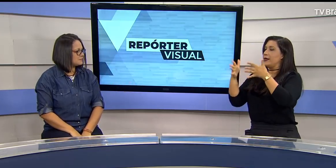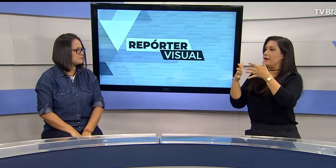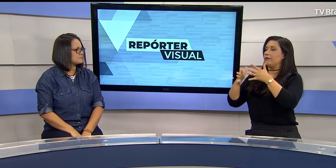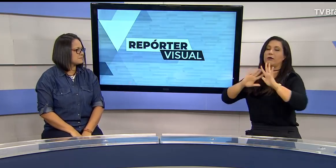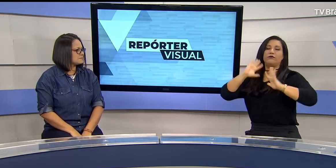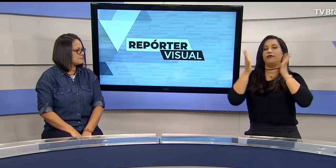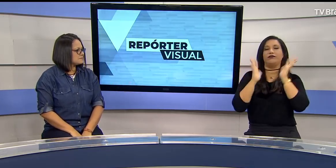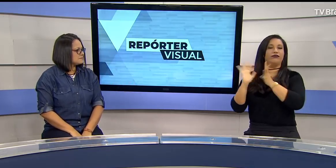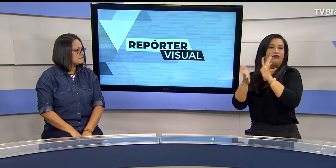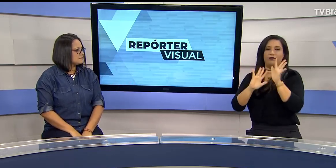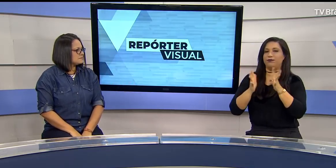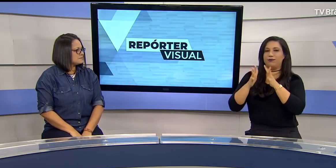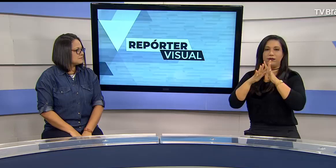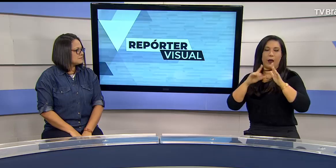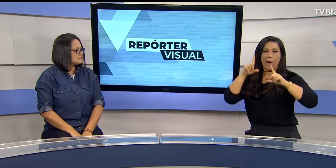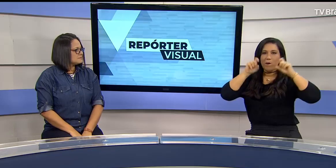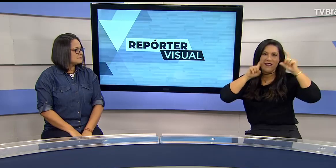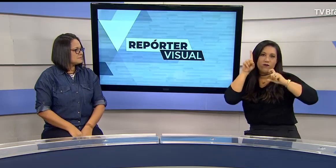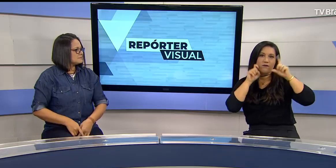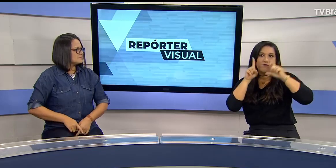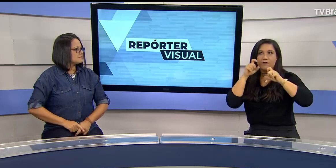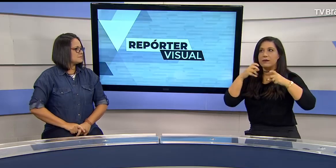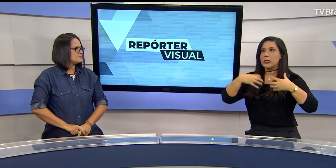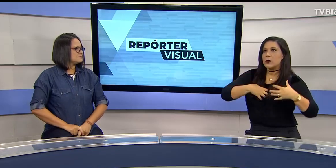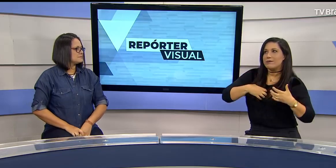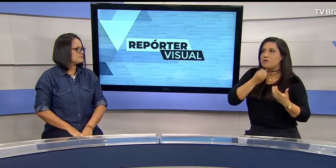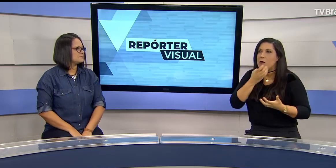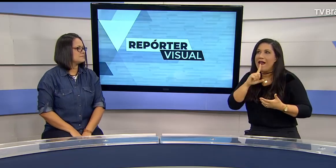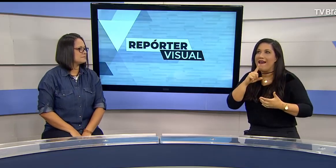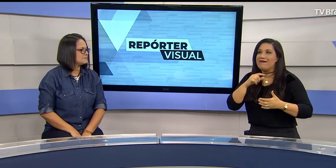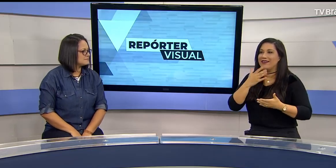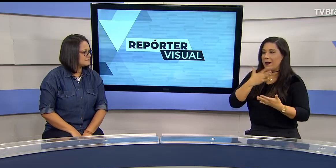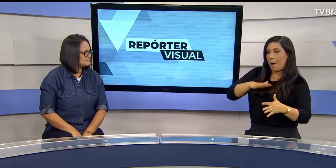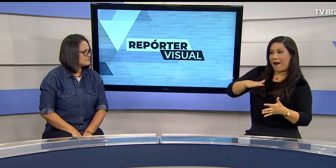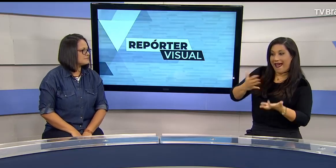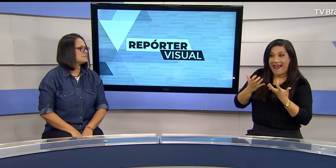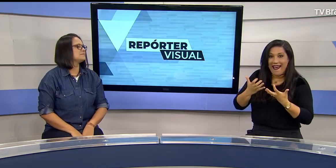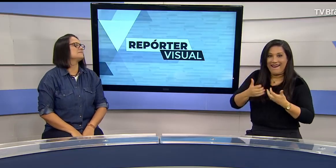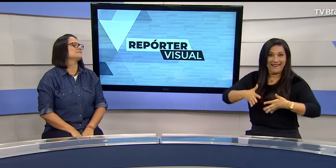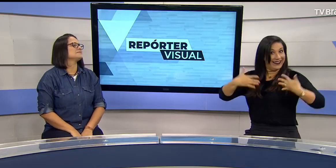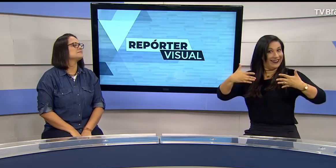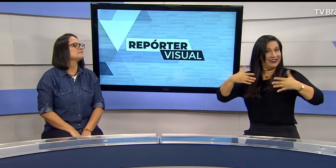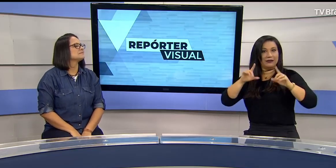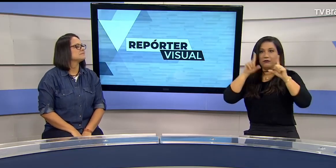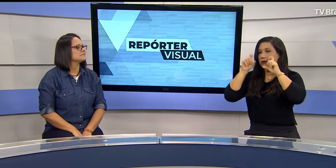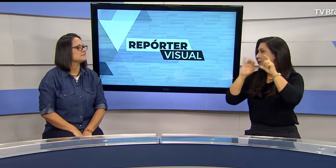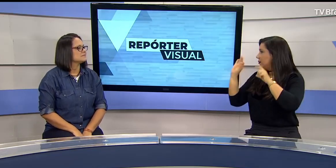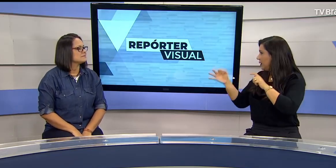muita atenção quando está interpretando, em especial as expressões não manuais, que são as expressões faciais.